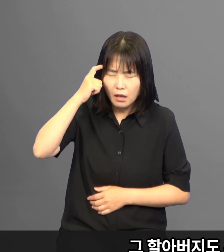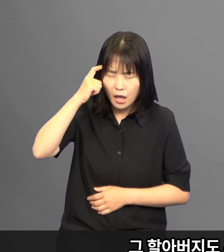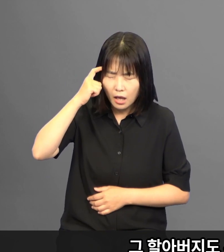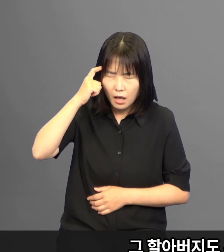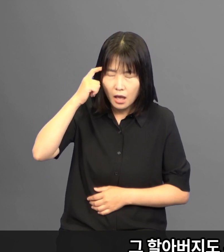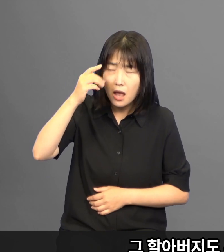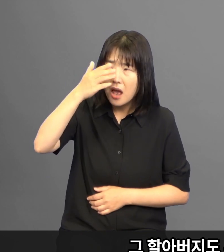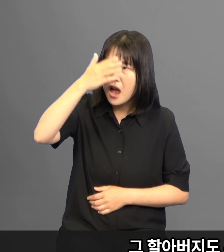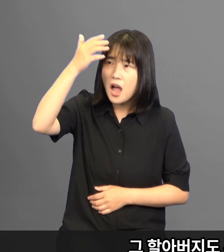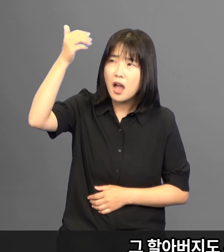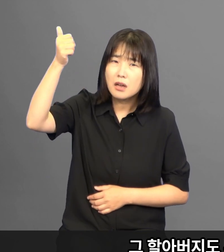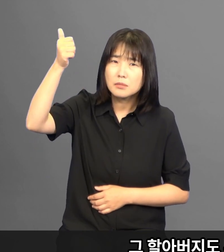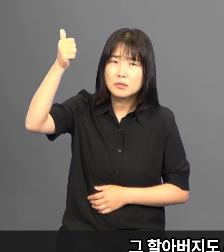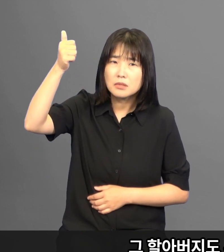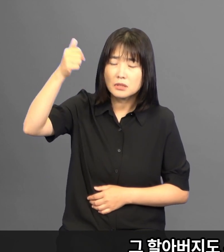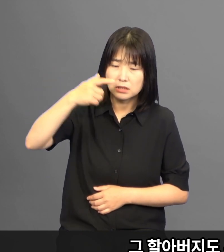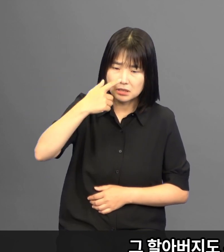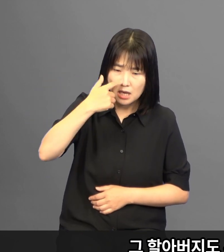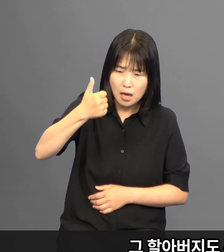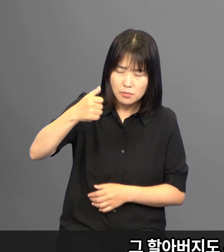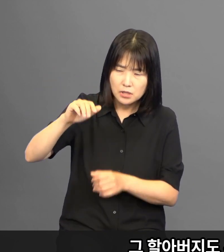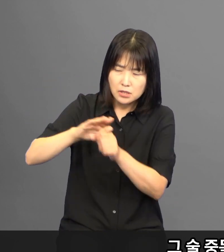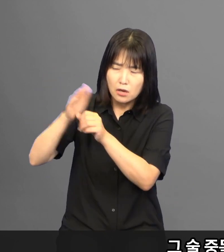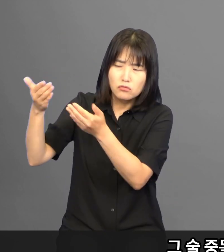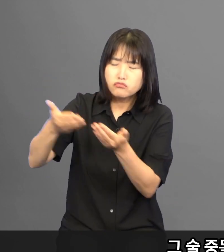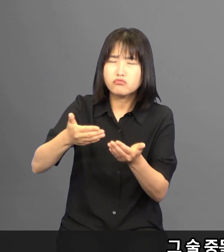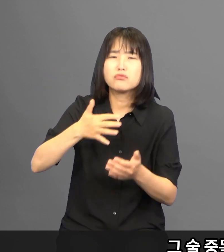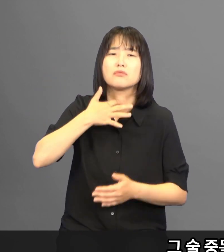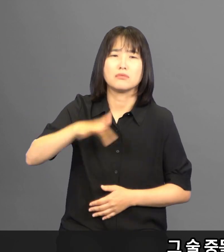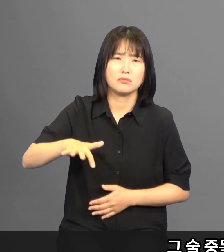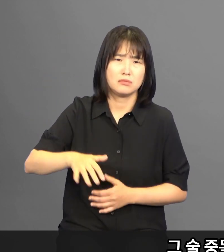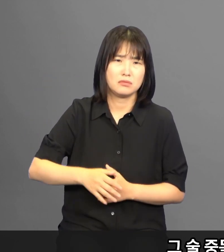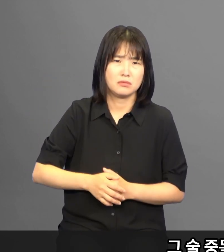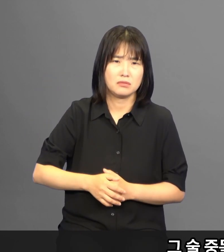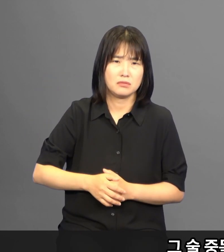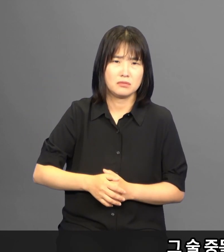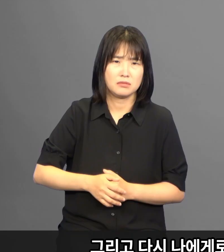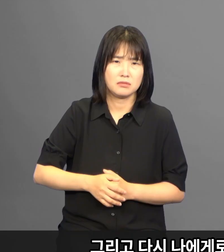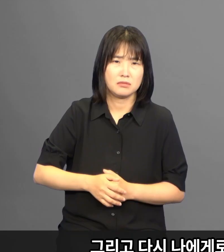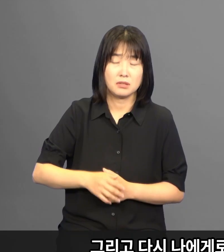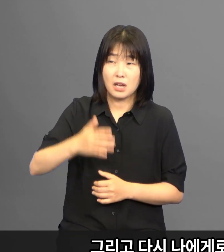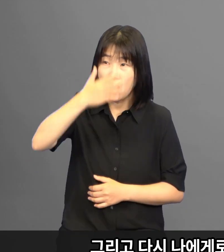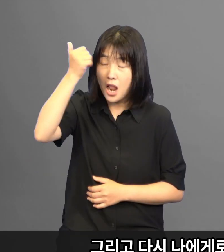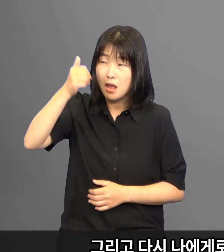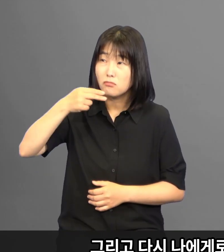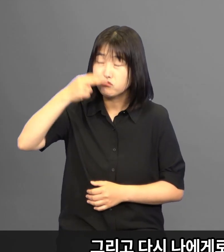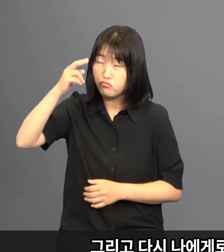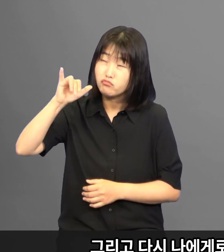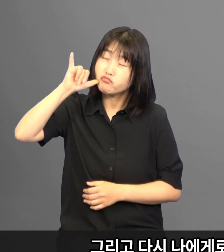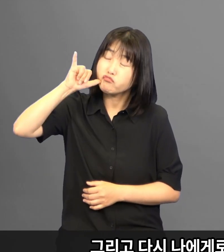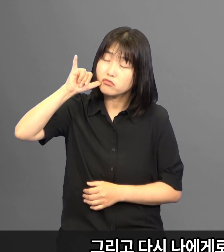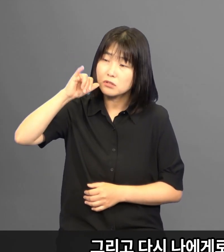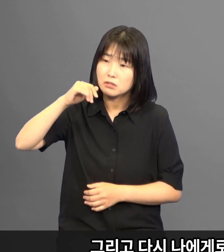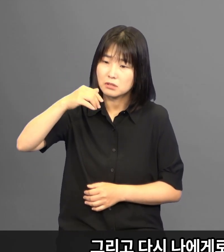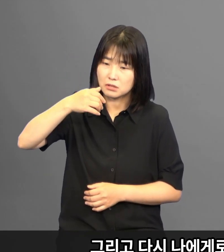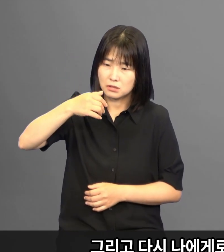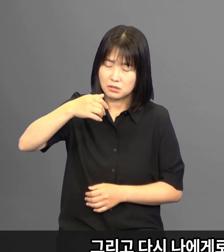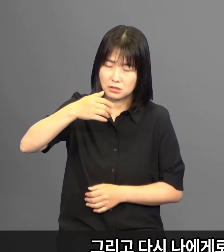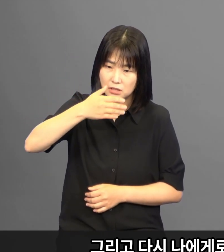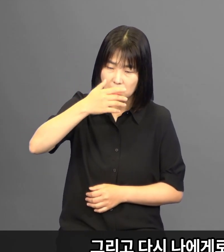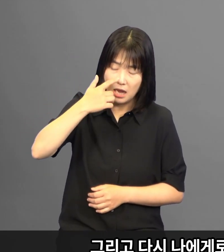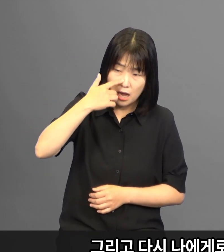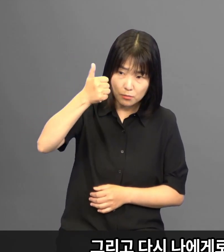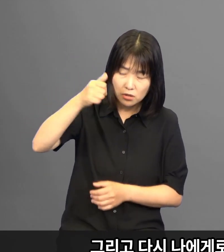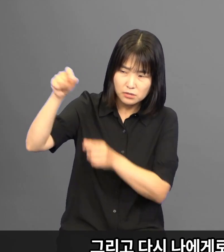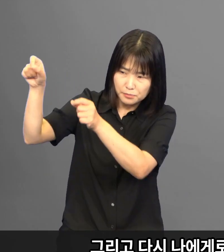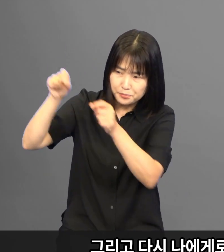그 할아버지도 무뚝뚝하고 술 마시고 그 술 중독이 아들에게로, 그리고 다시 나에게로 넘어오게 된